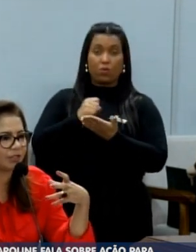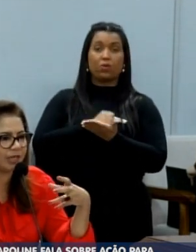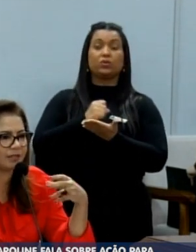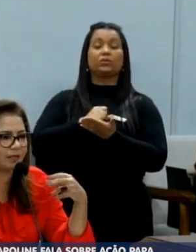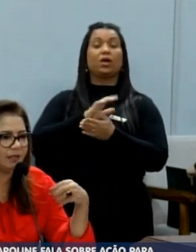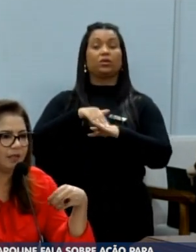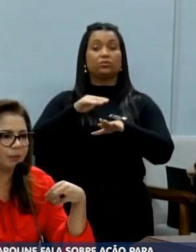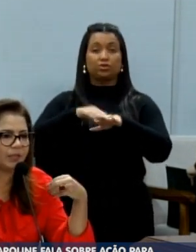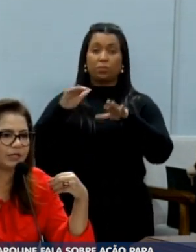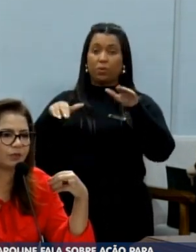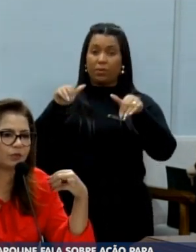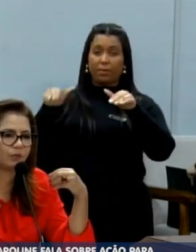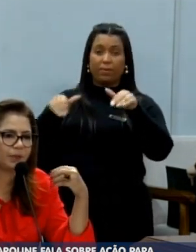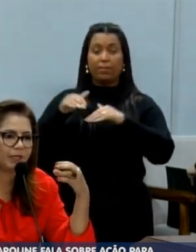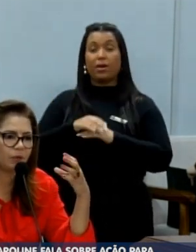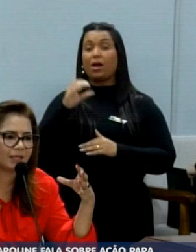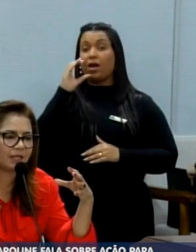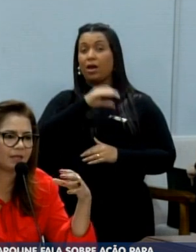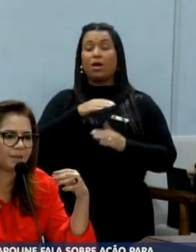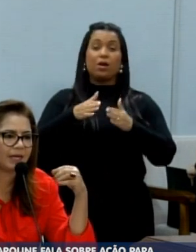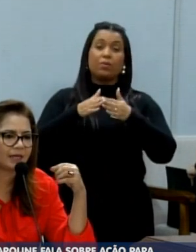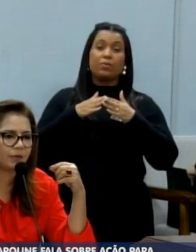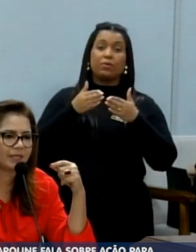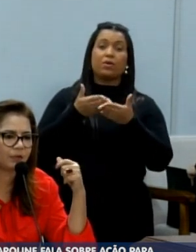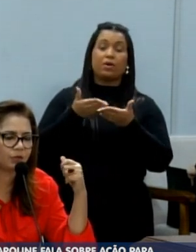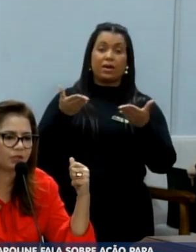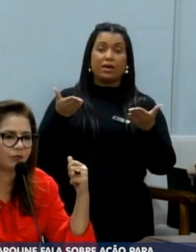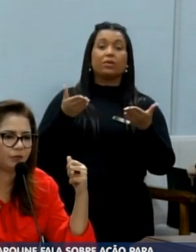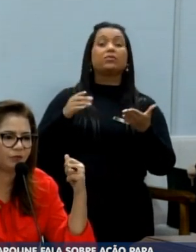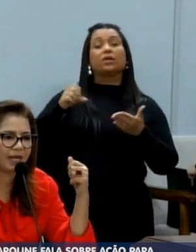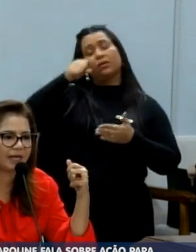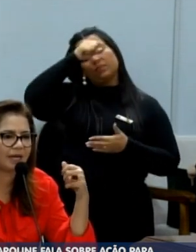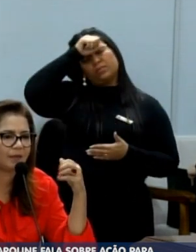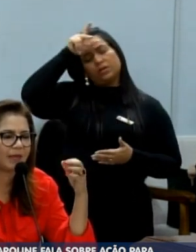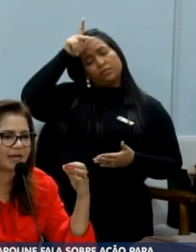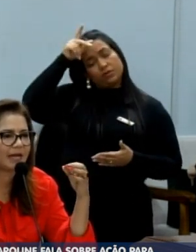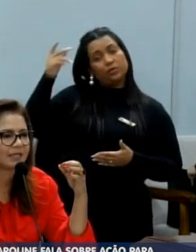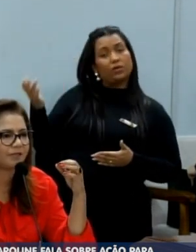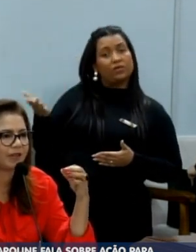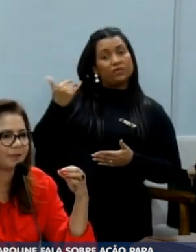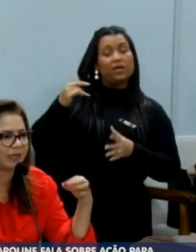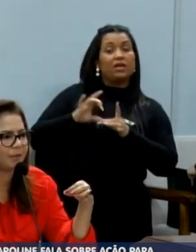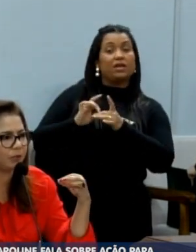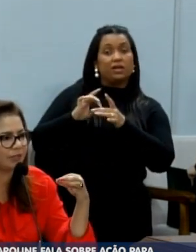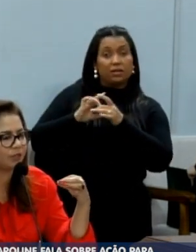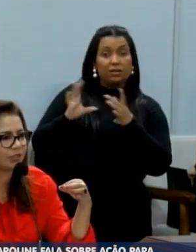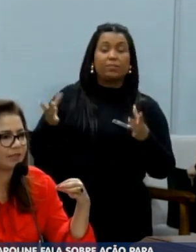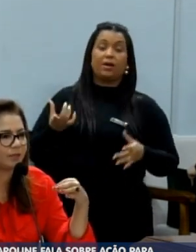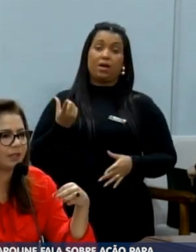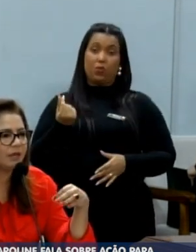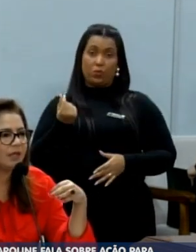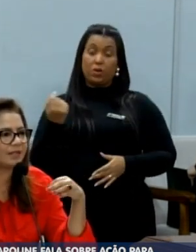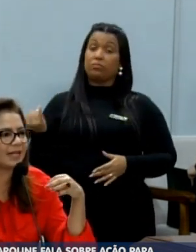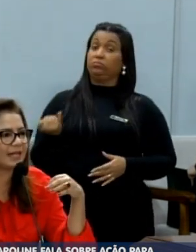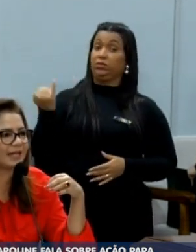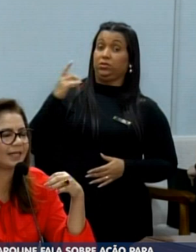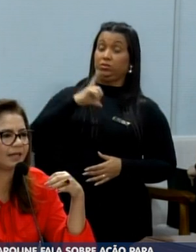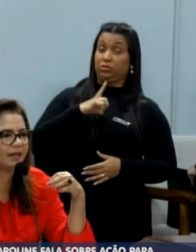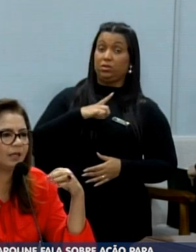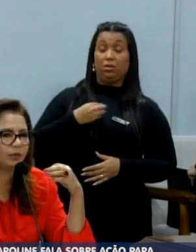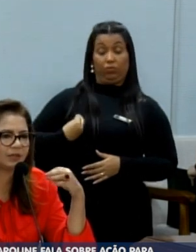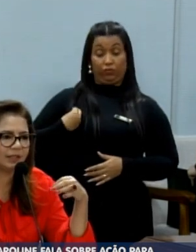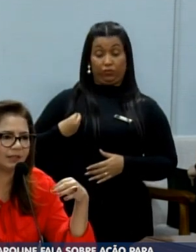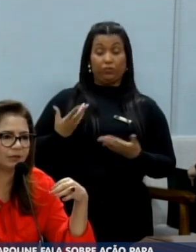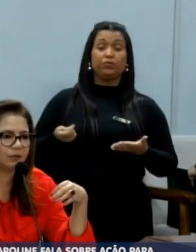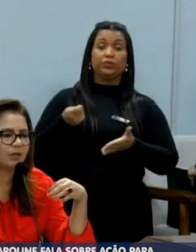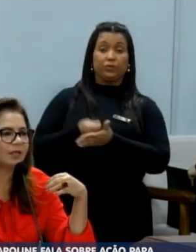chamamento de emergência. Por isso, eu suplico aqui para que o executivo venha a liberar essa verba, que é importantíssima. Estarei